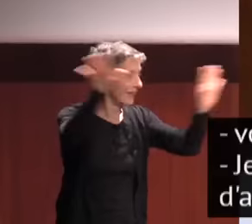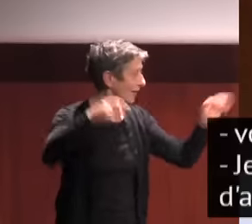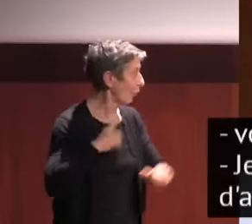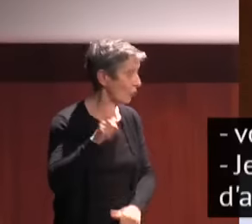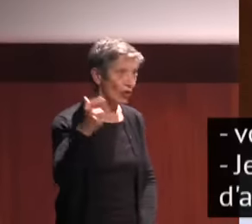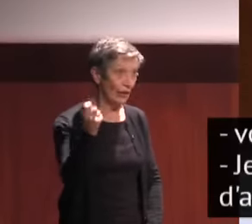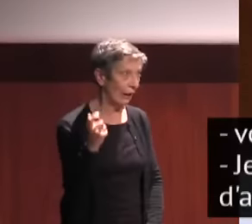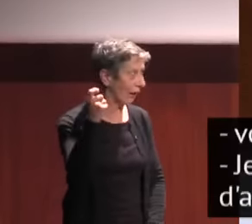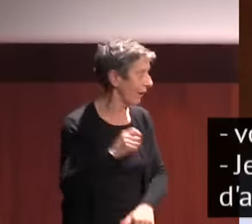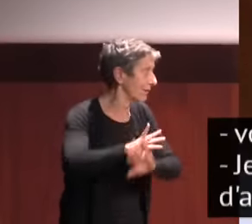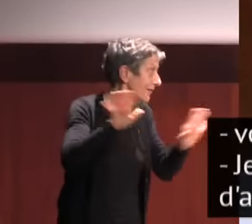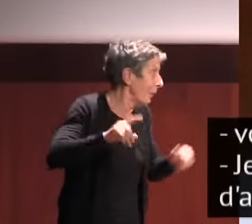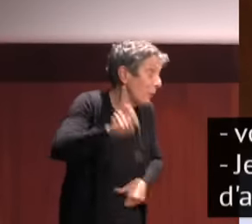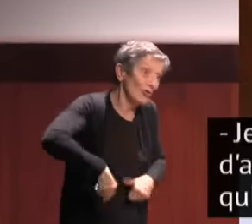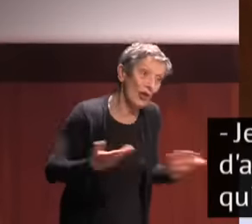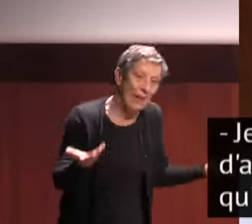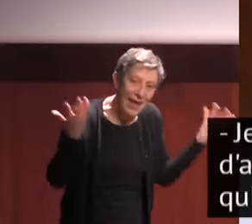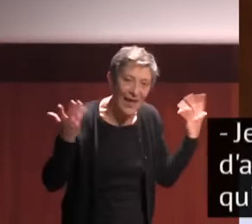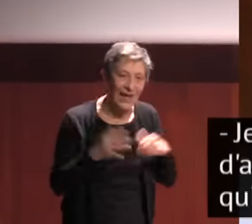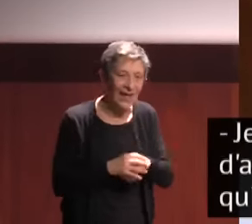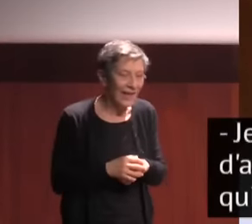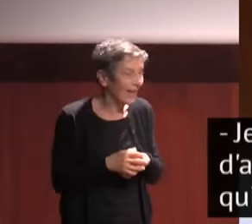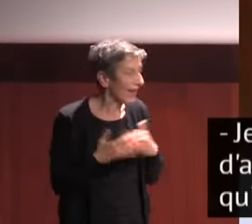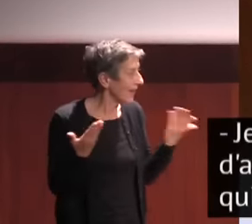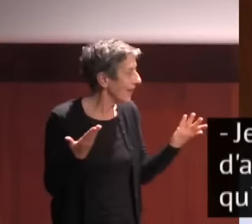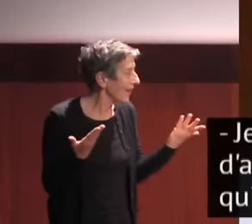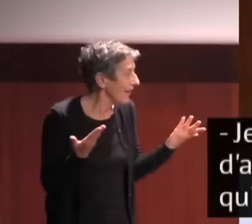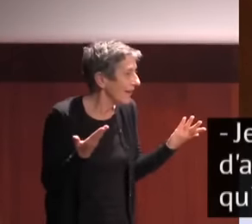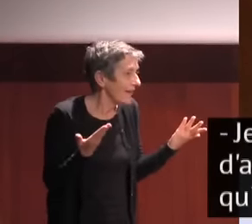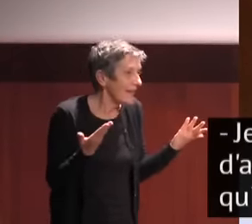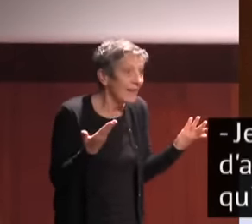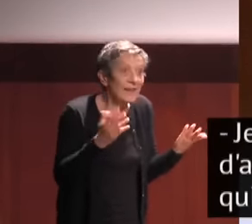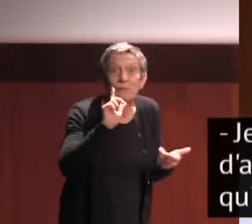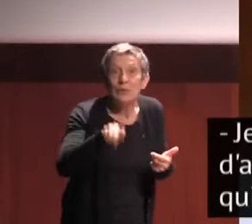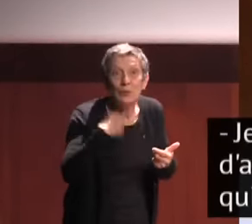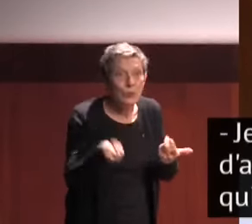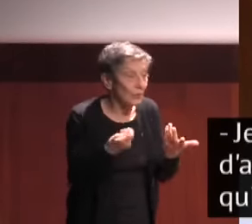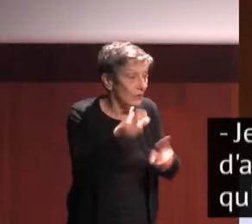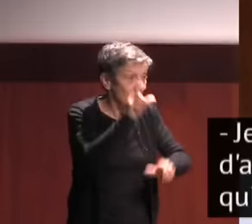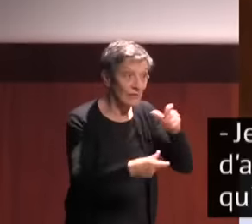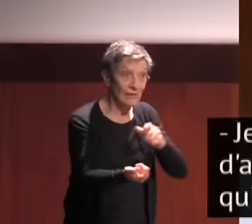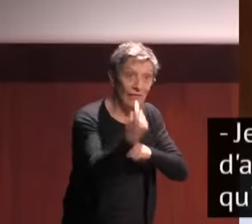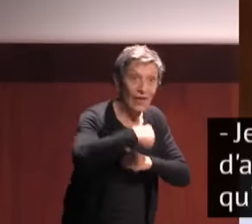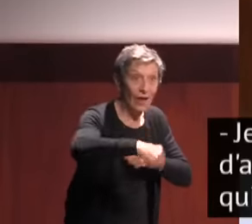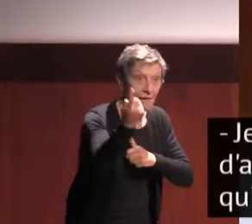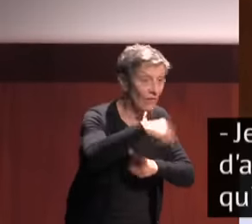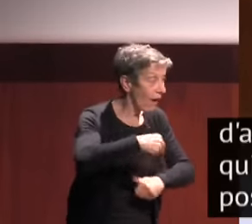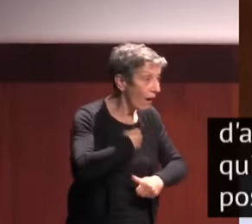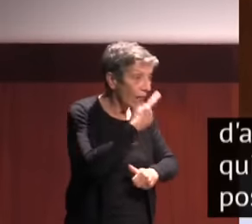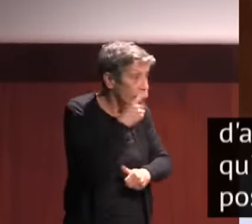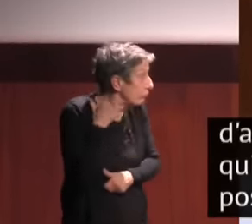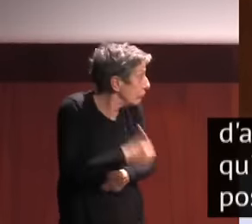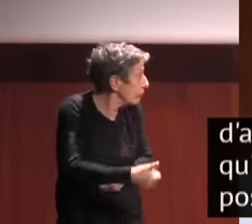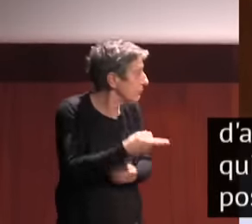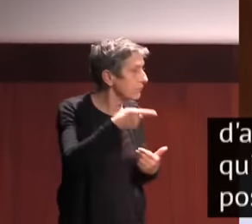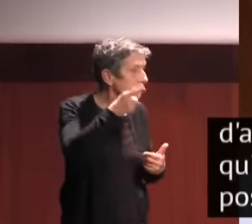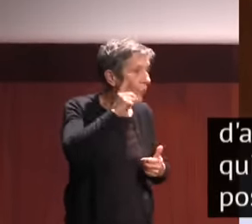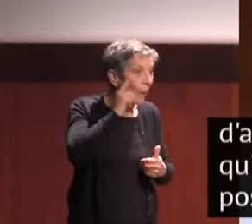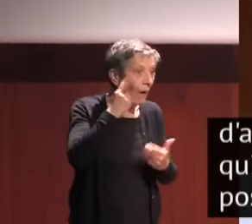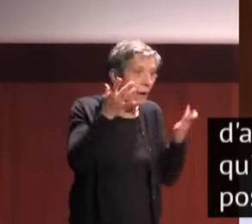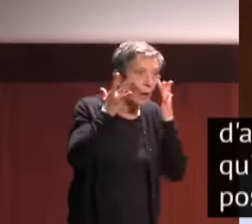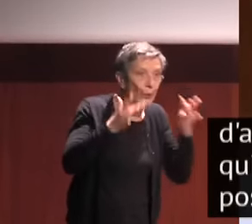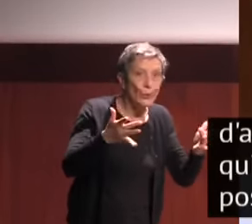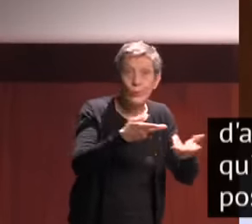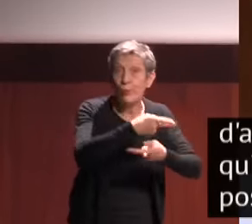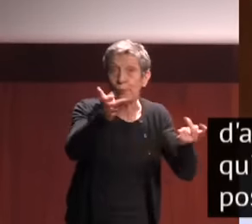petite. Mais dans l'idée, oui, plus il y a personnes qui viennent, mieux c'est, puisqu'on te fait découvrir une culture qui n'est pas forcément connue du grand